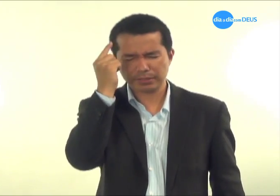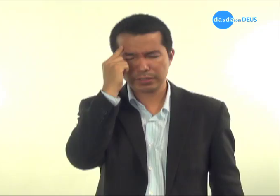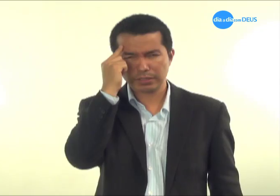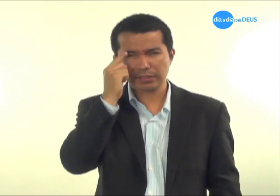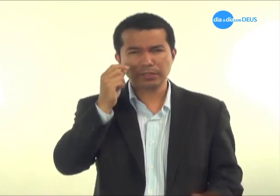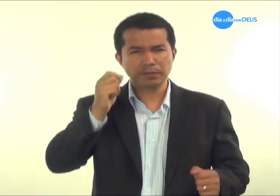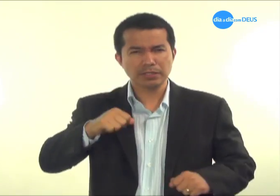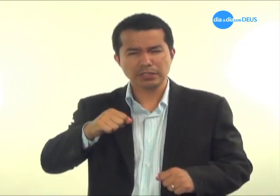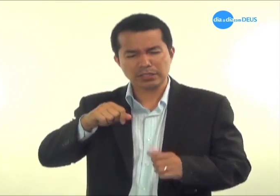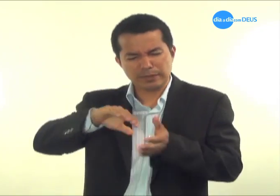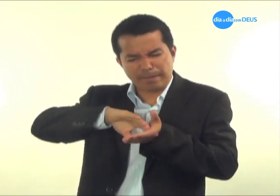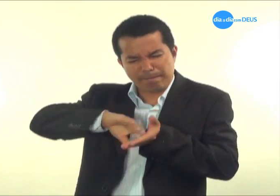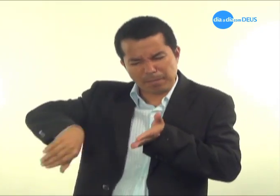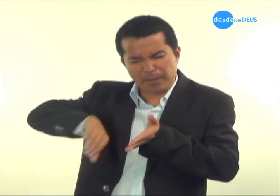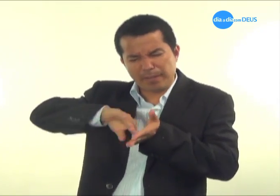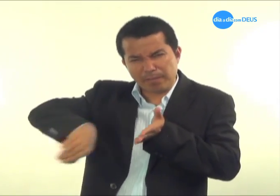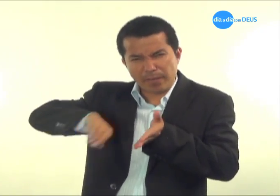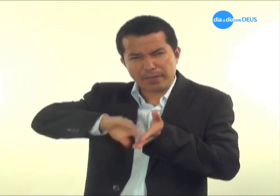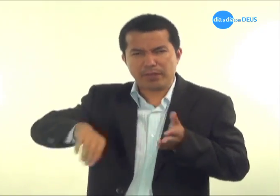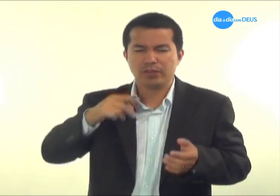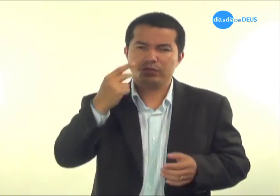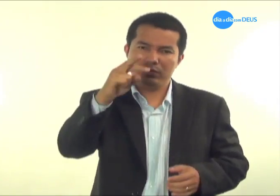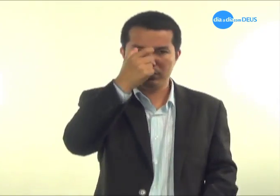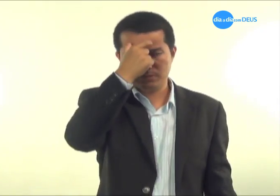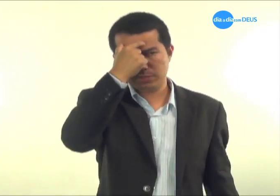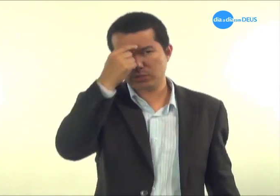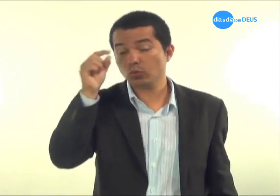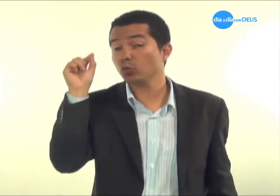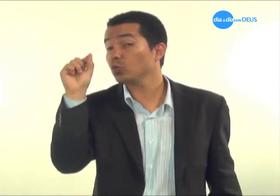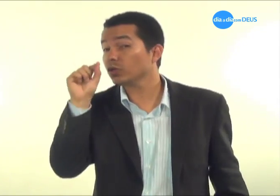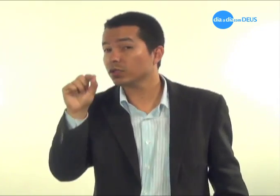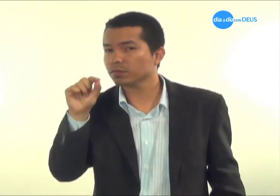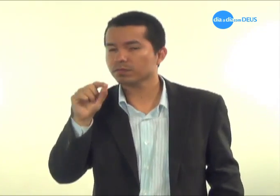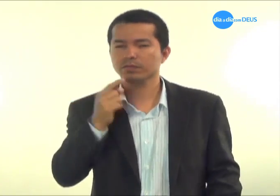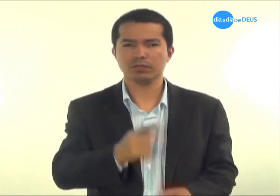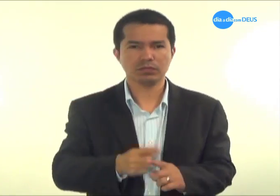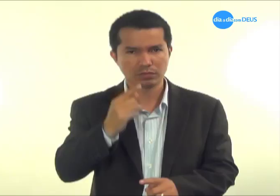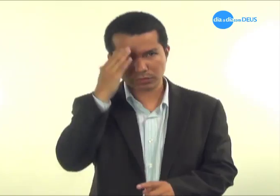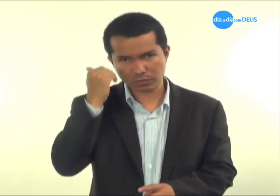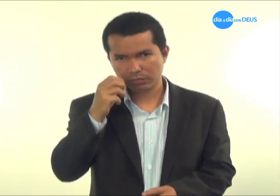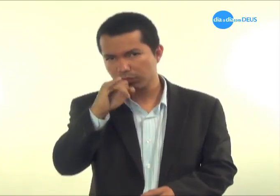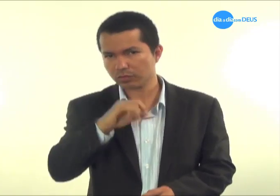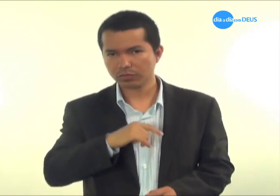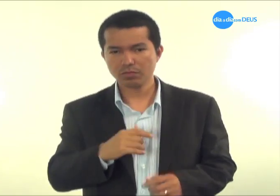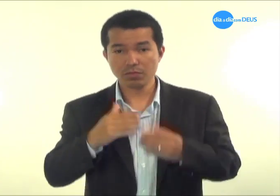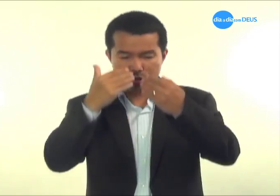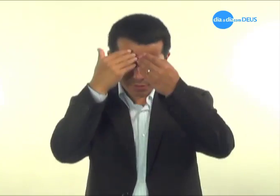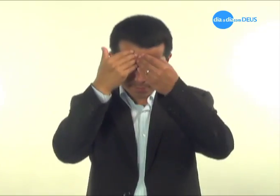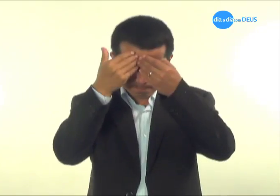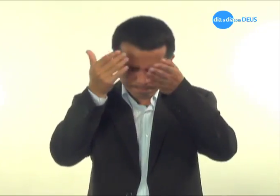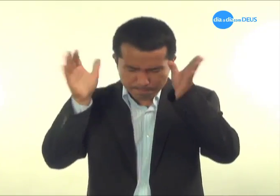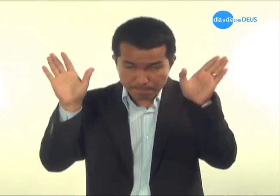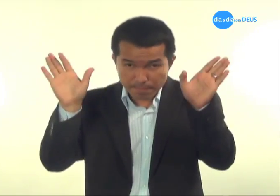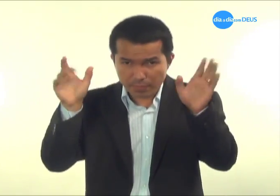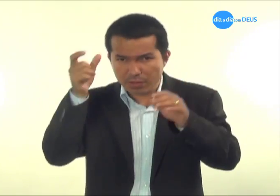pensamentos precisam ser expulsos da sua mente Depois que a gente abre a porta da